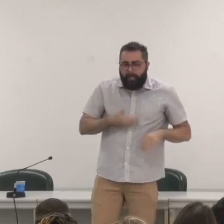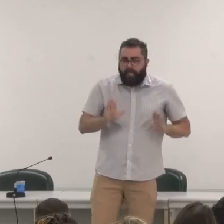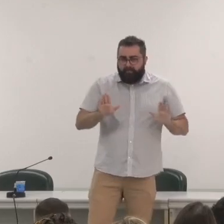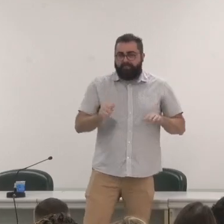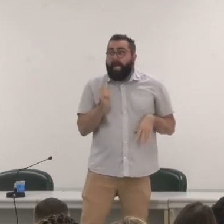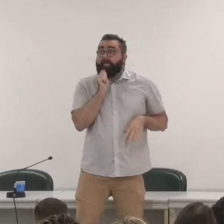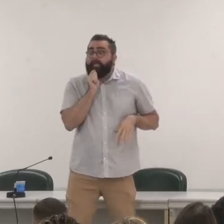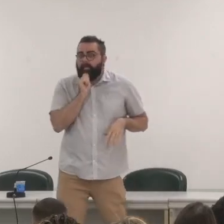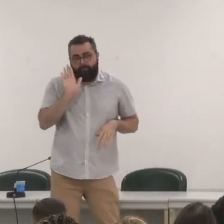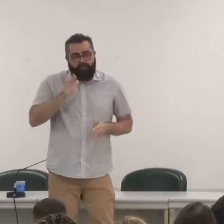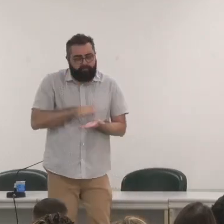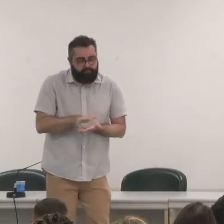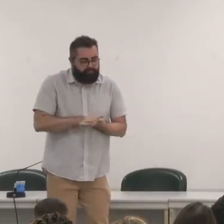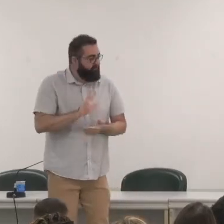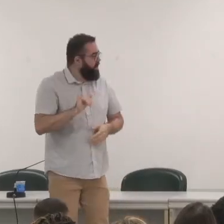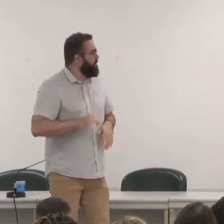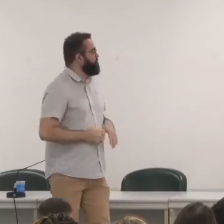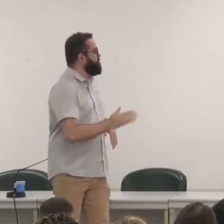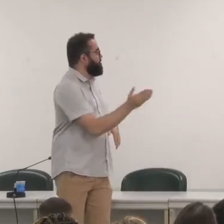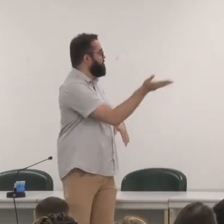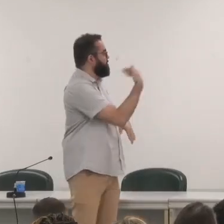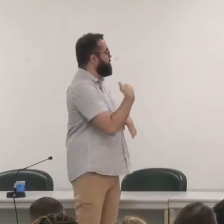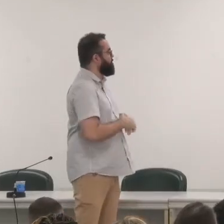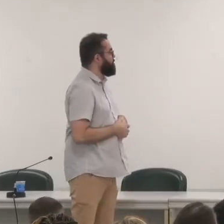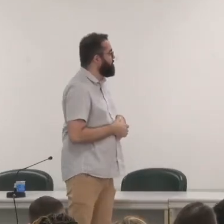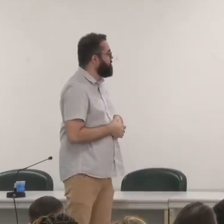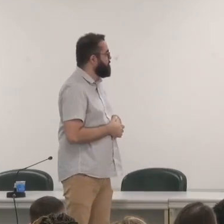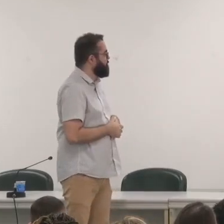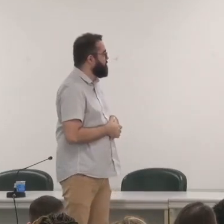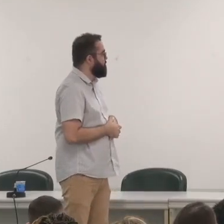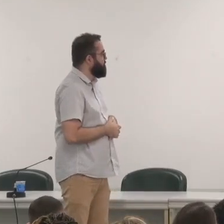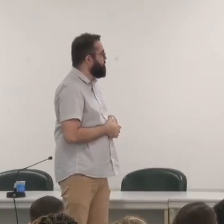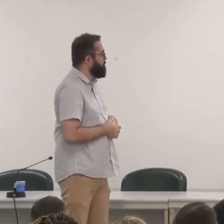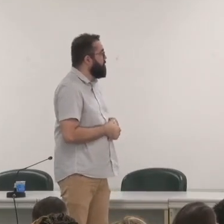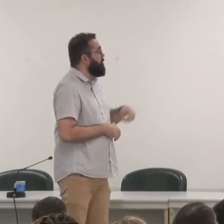vai estar disponível nesse formato. Ainda não, mas em breve será.